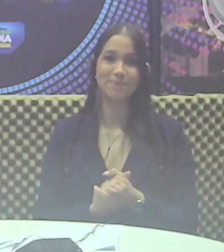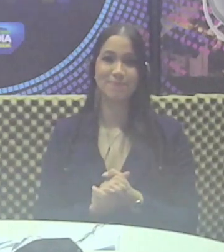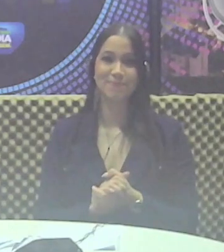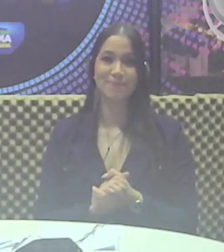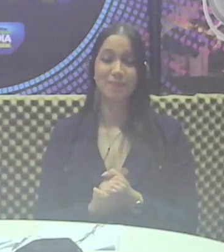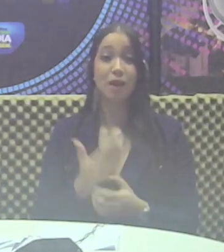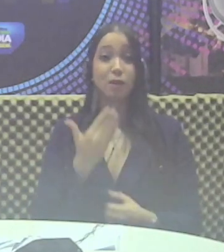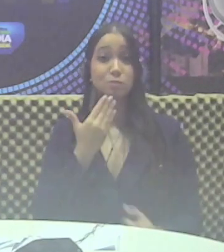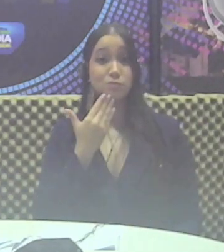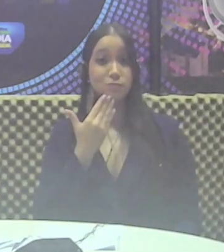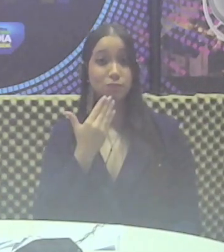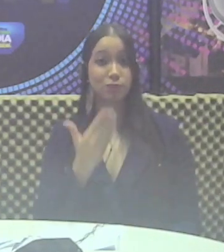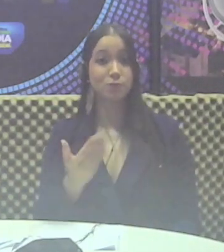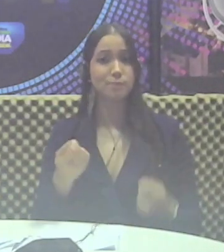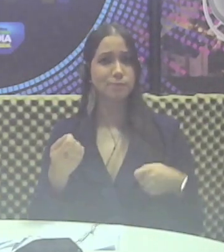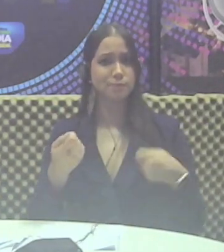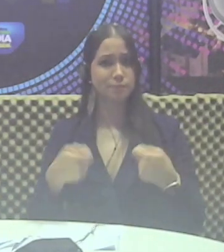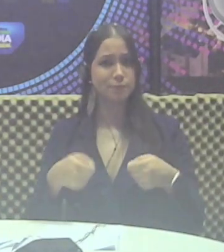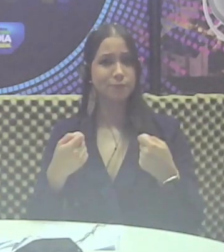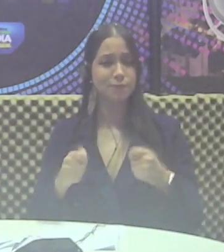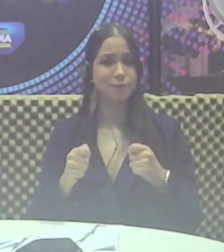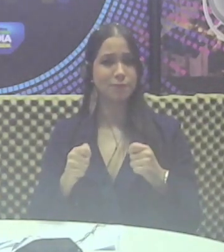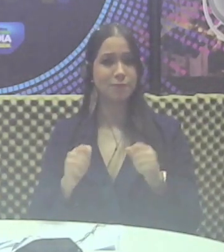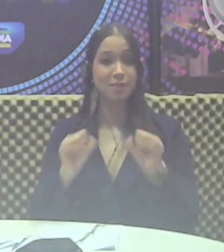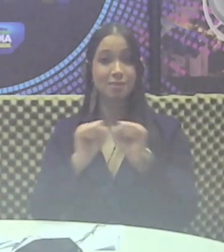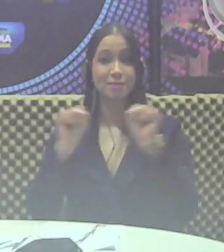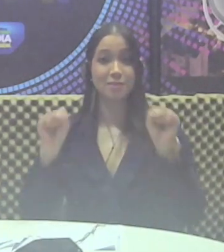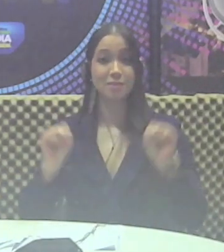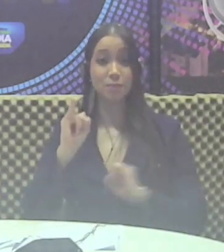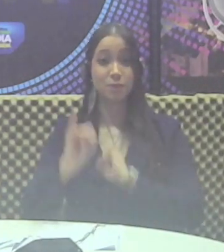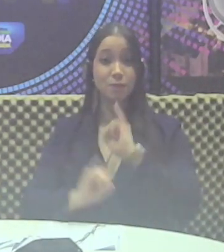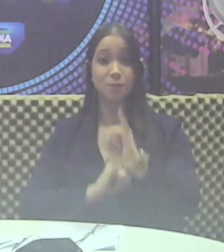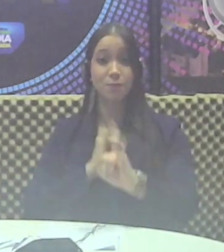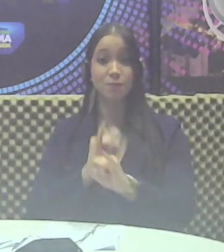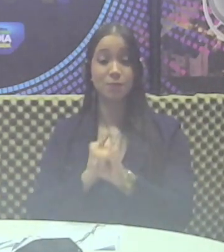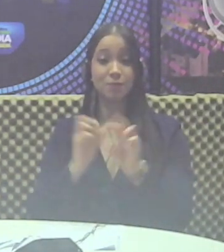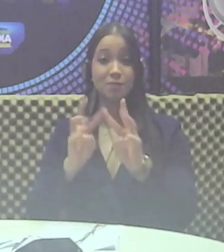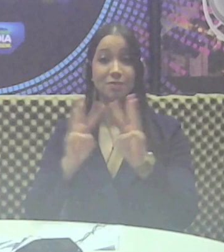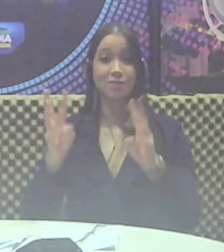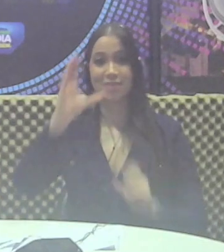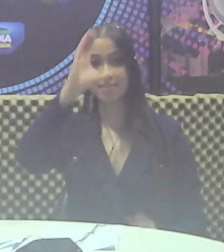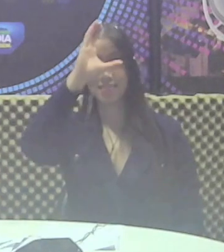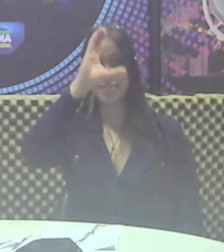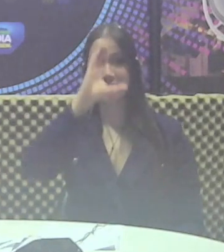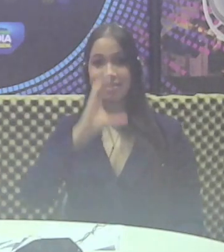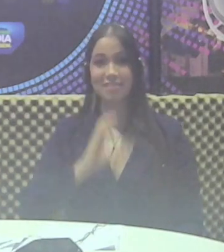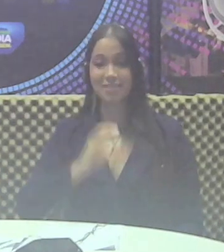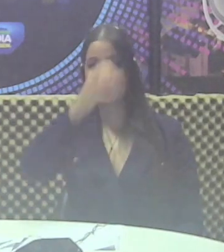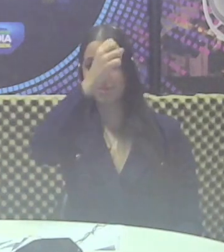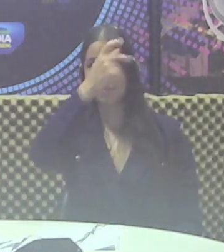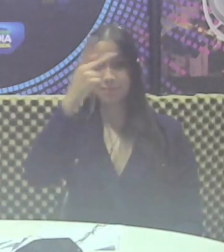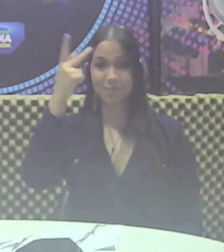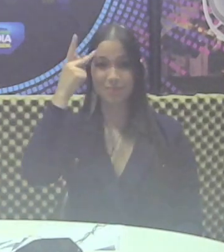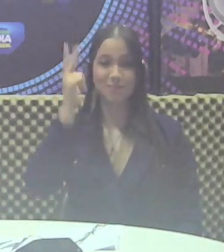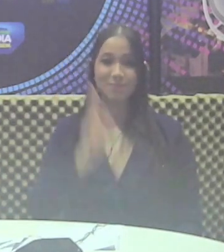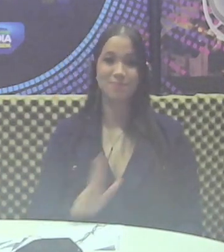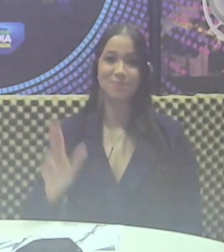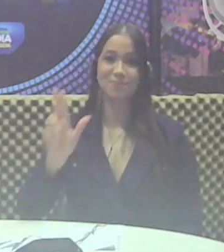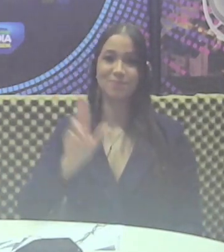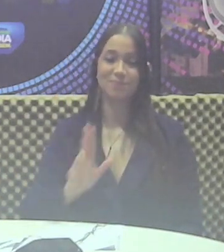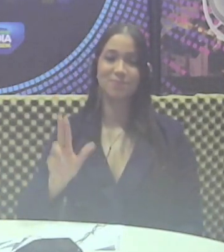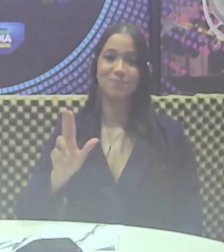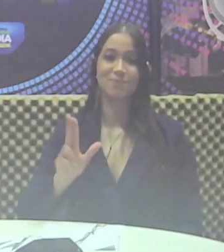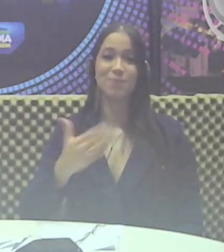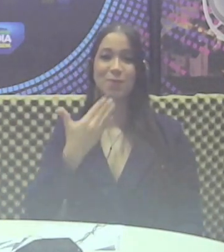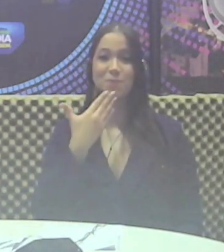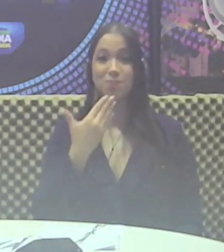As solicitações devem ser feitas através do sistema online pelo Portal Cidadão no portal da Prefeitura de Uberlândia.